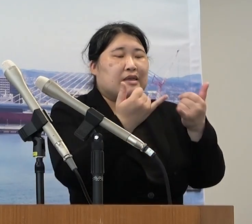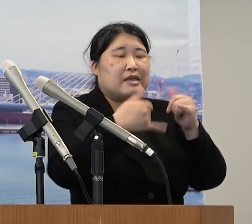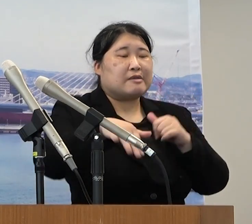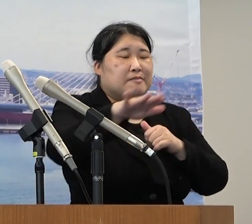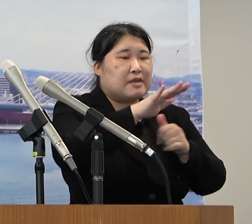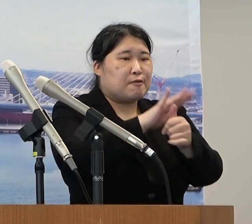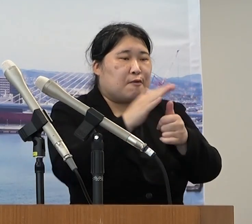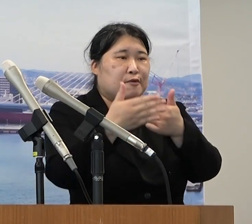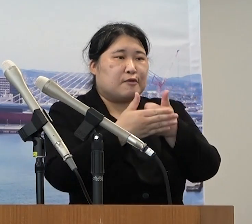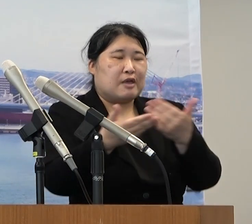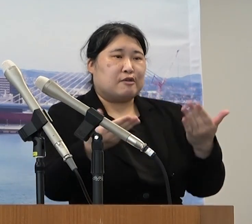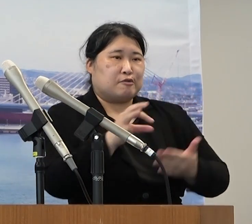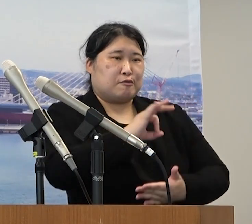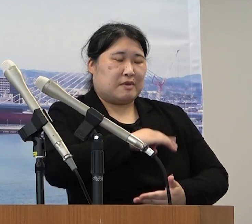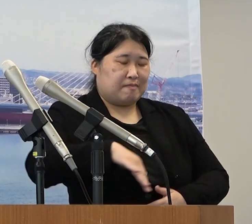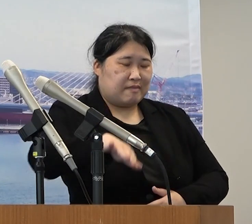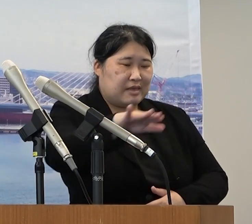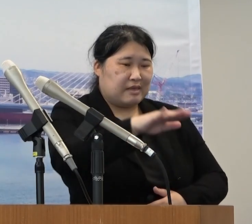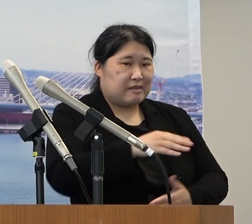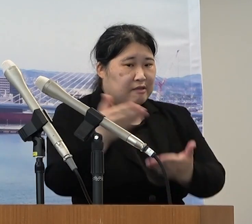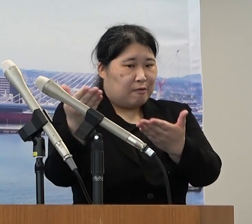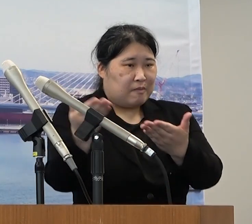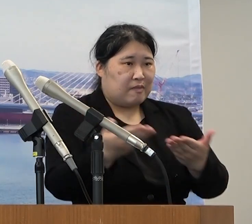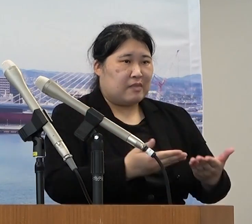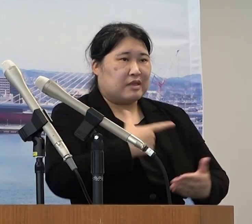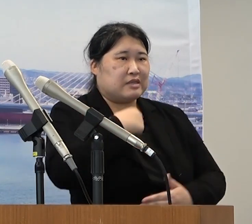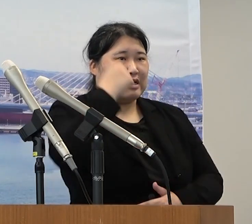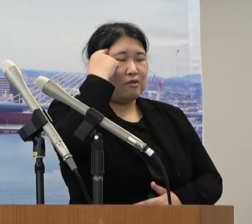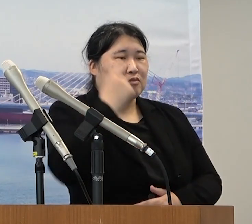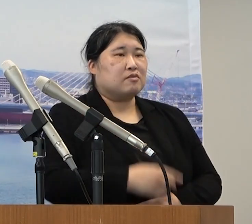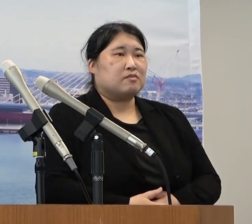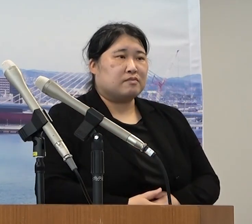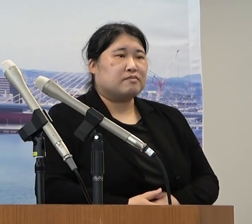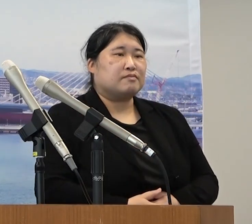ながら職員一丸となっておもてなしに努めてまいります。